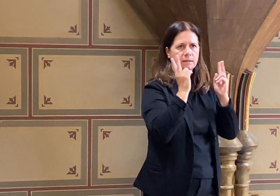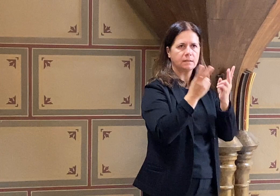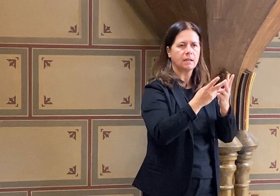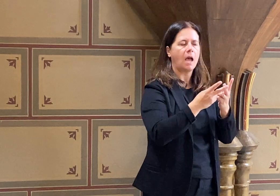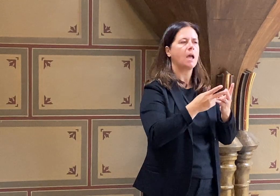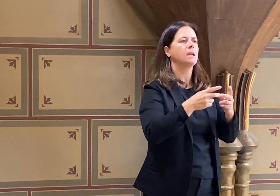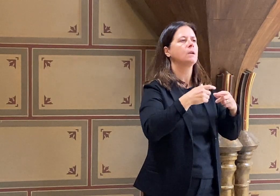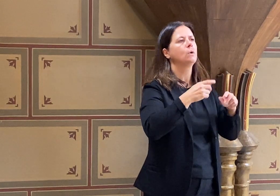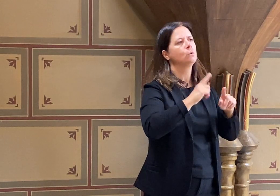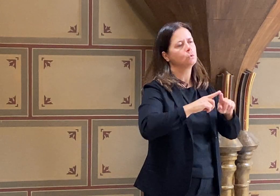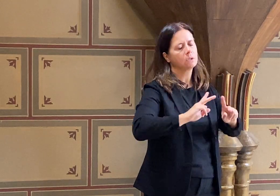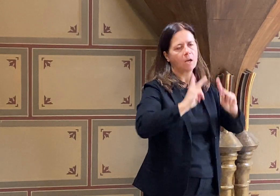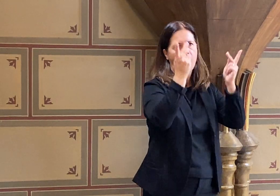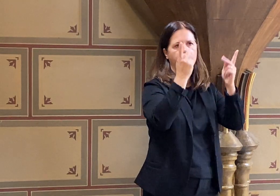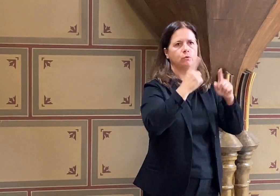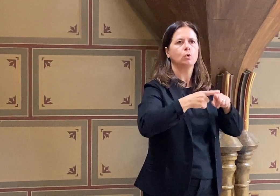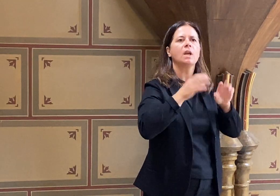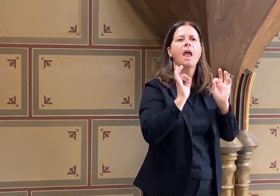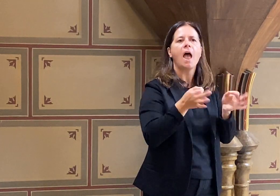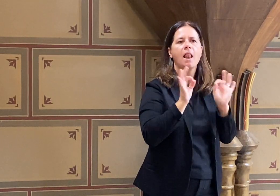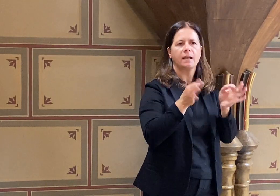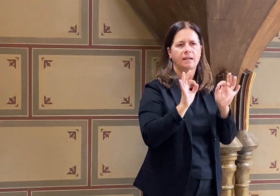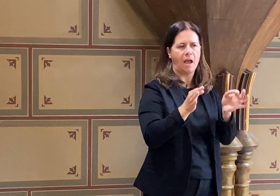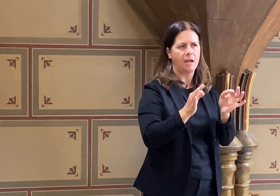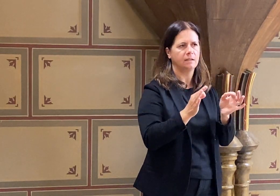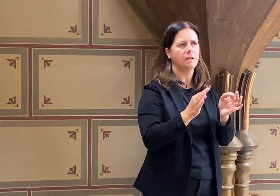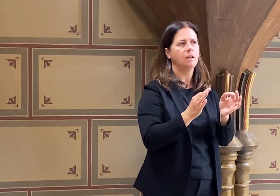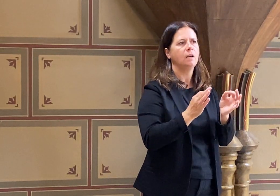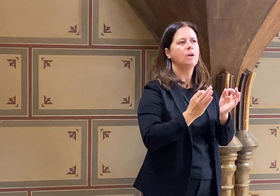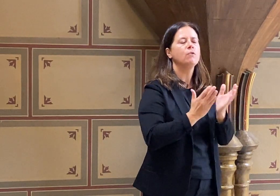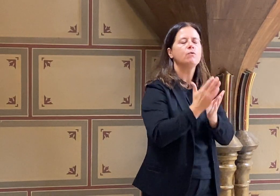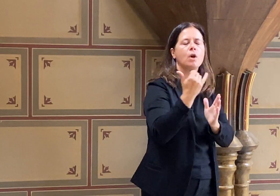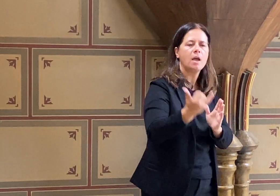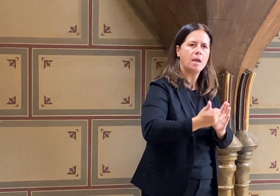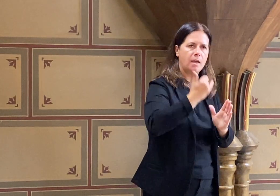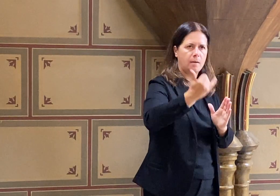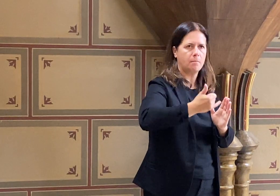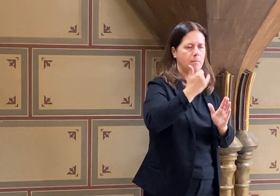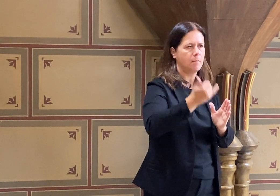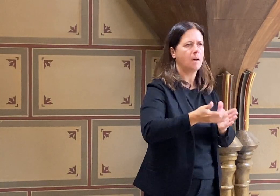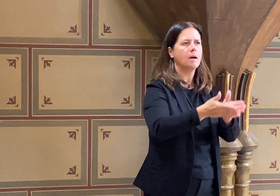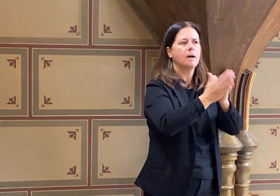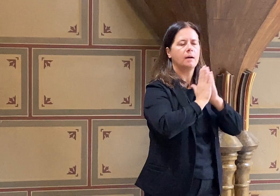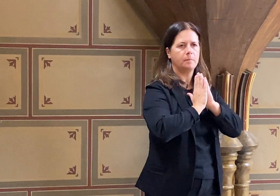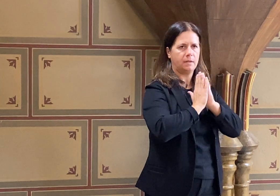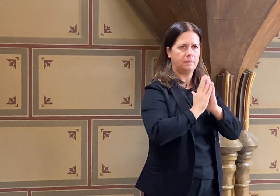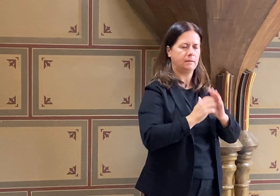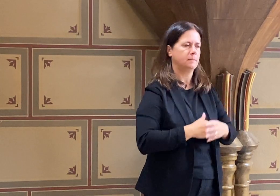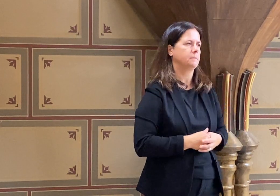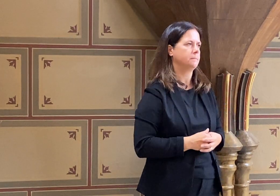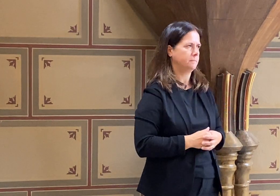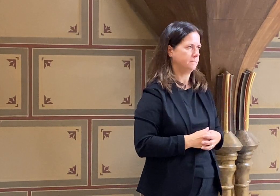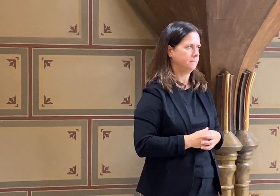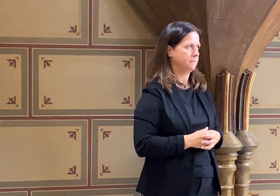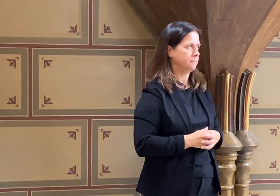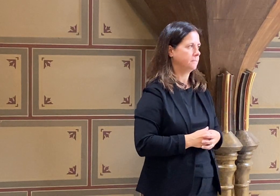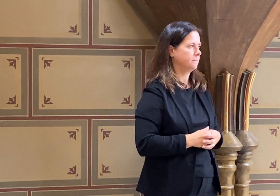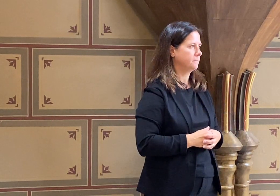Reich und die Kraft und die Herrlichkeit in Ewigkeit. Amen.